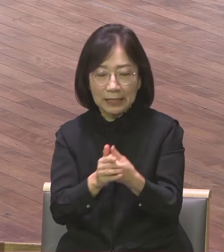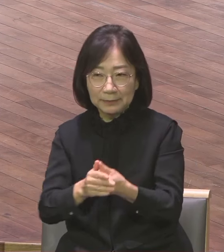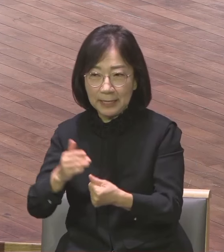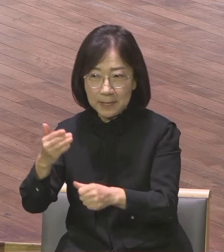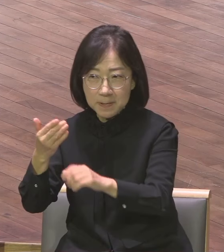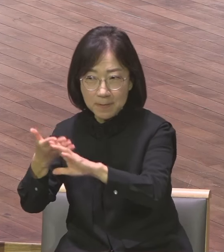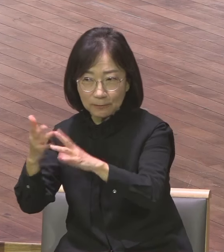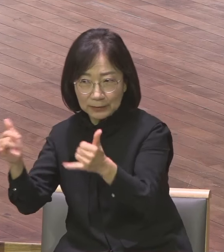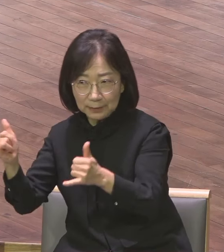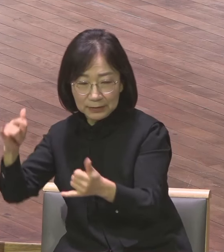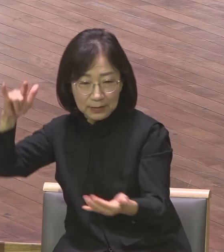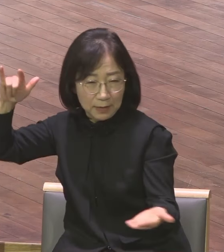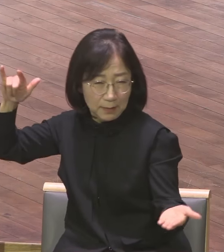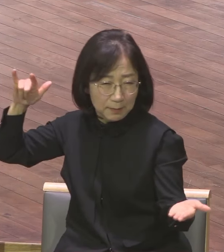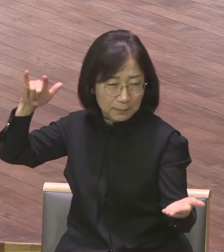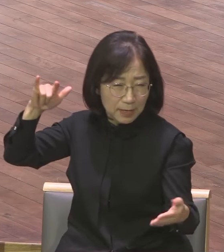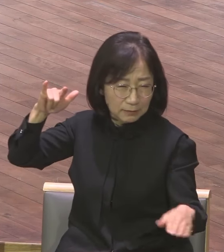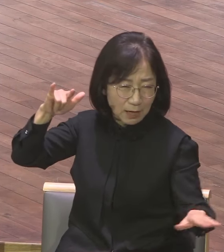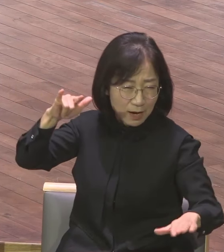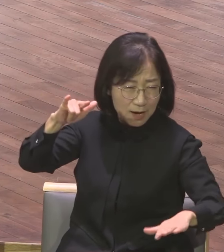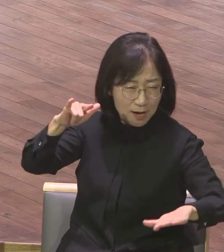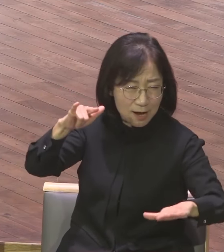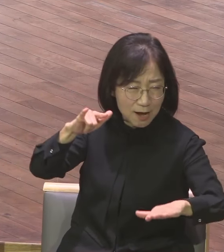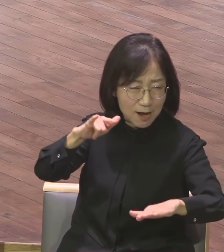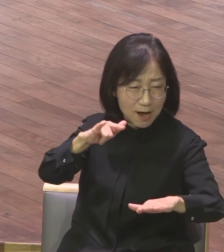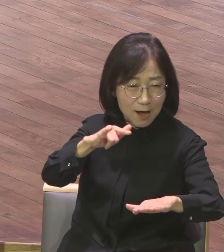명품 제조 수준이